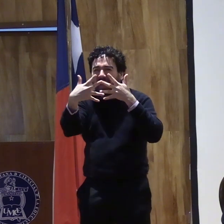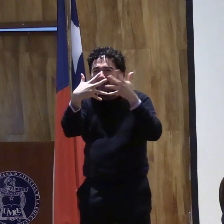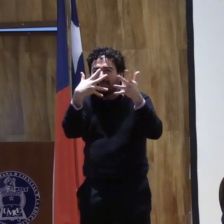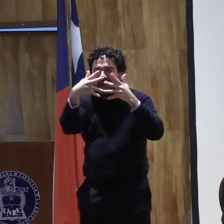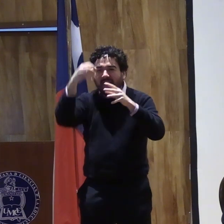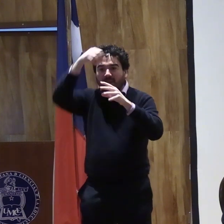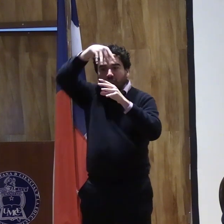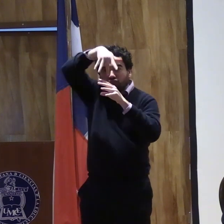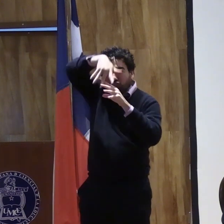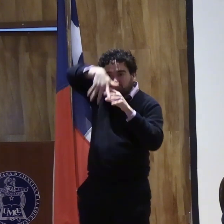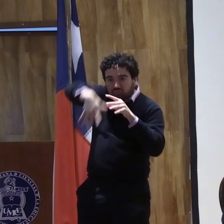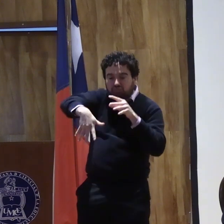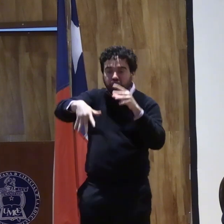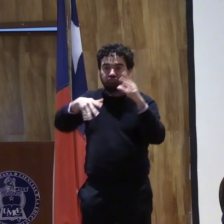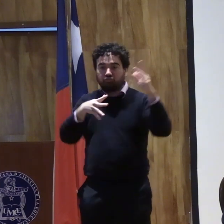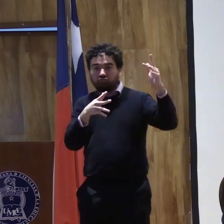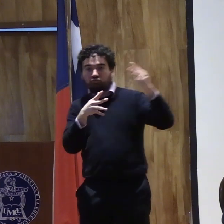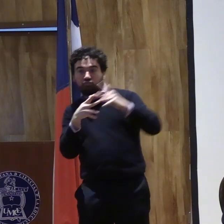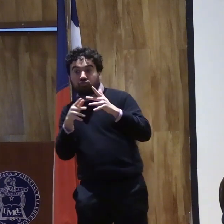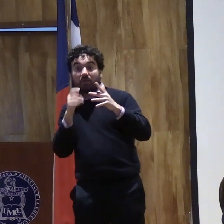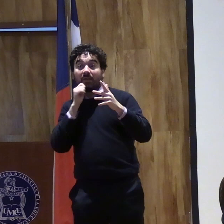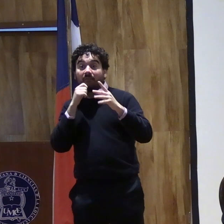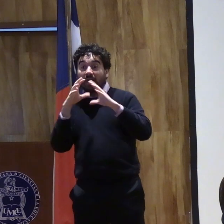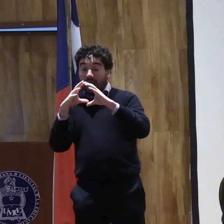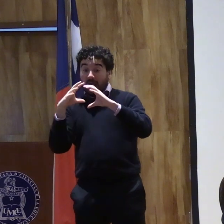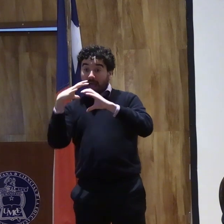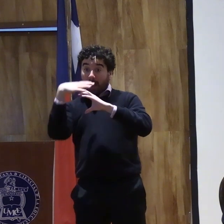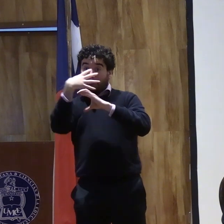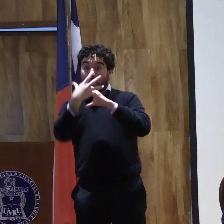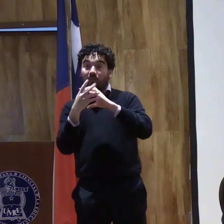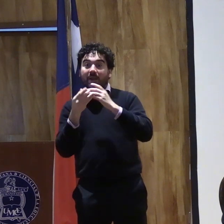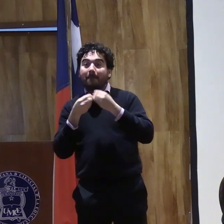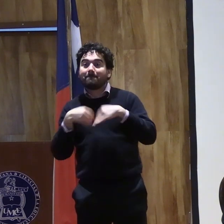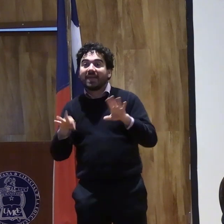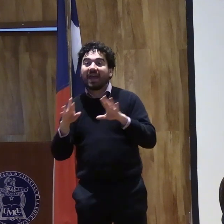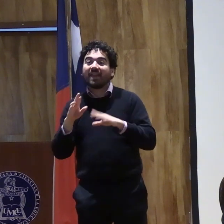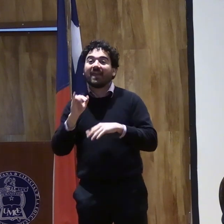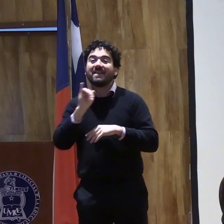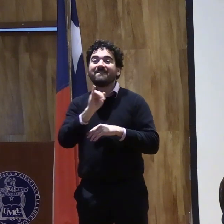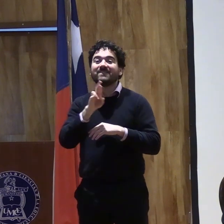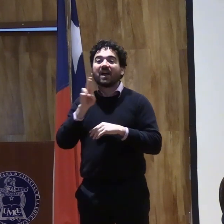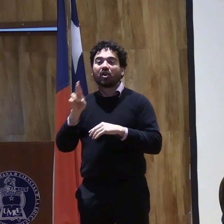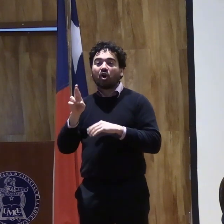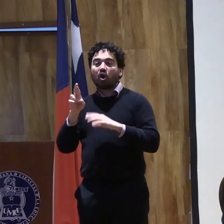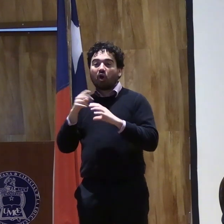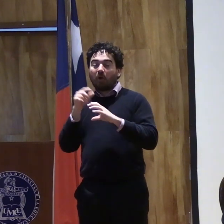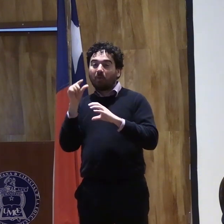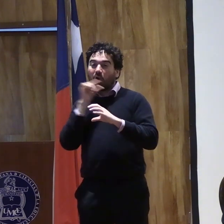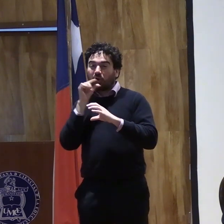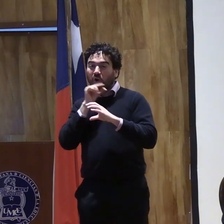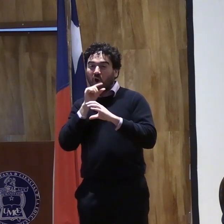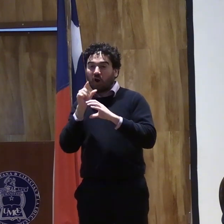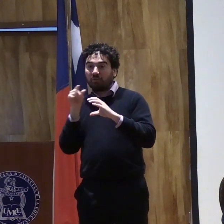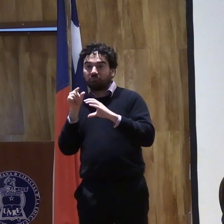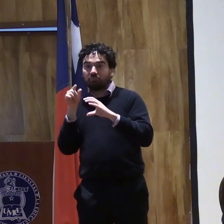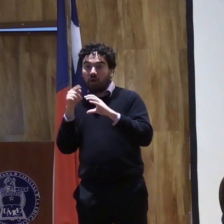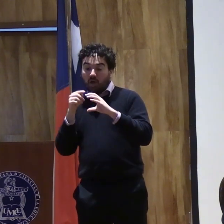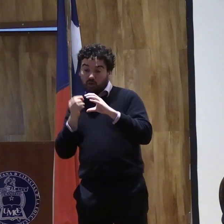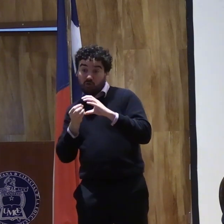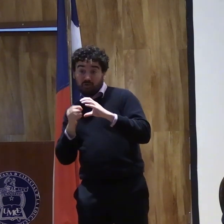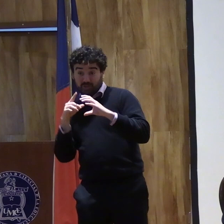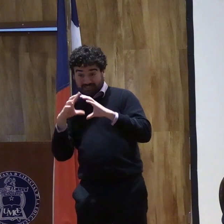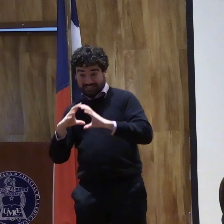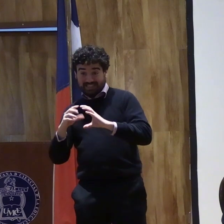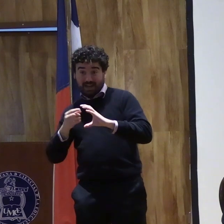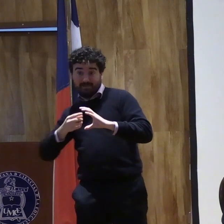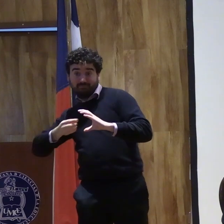que perdiera el infrarrojo. La radiación infrarroja de la Tierra se pudo escapar,